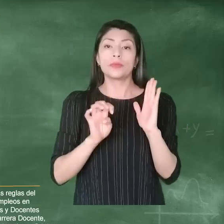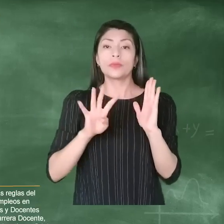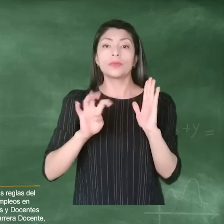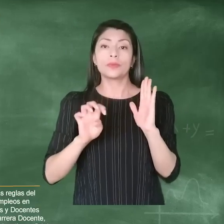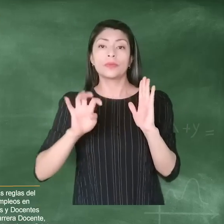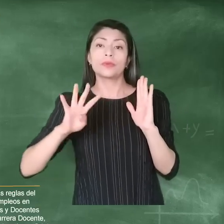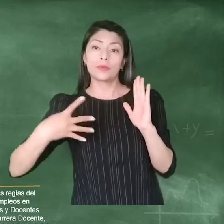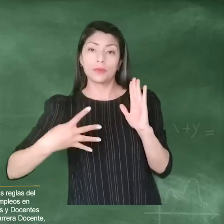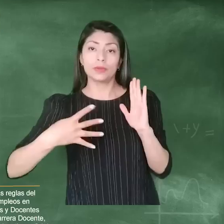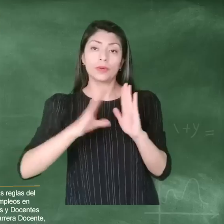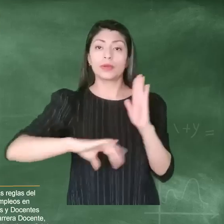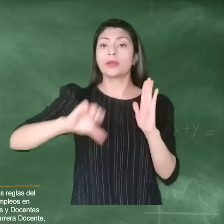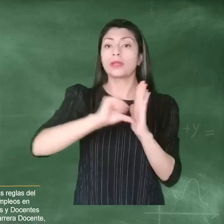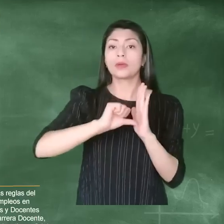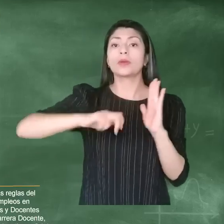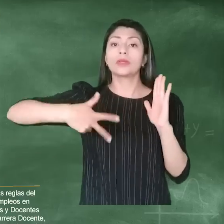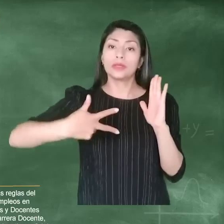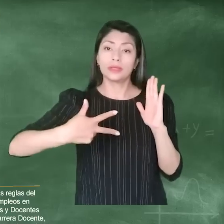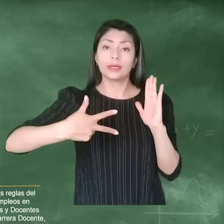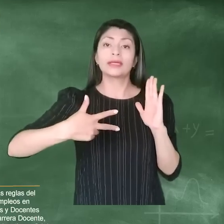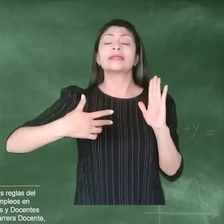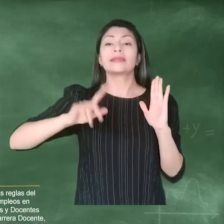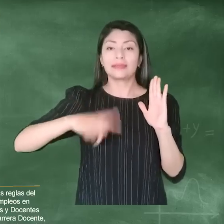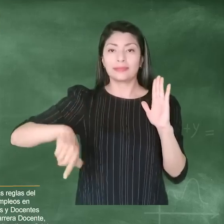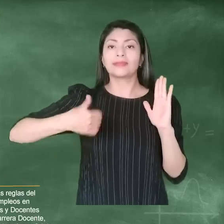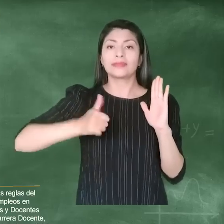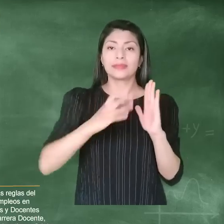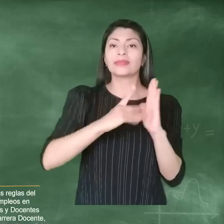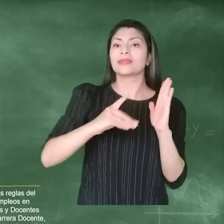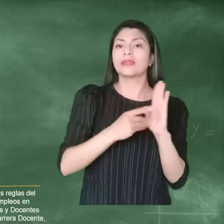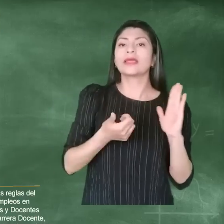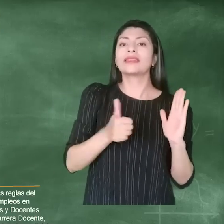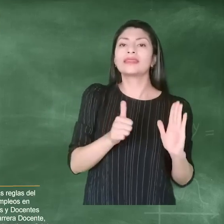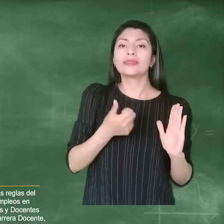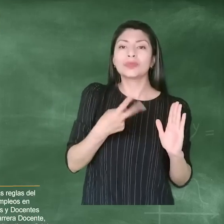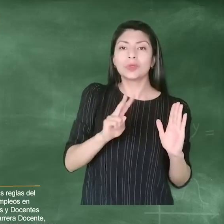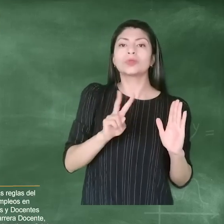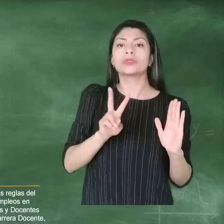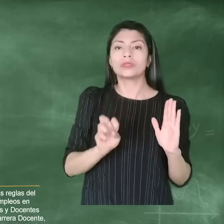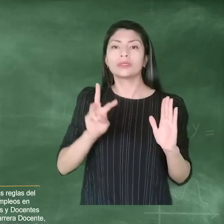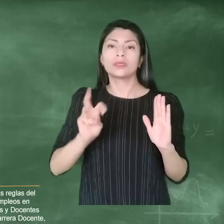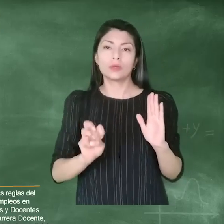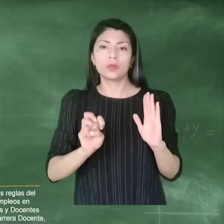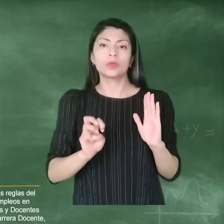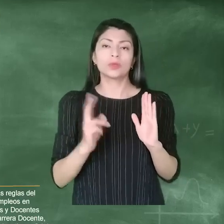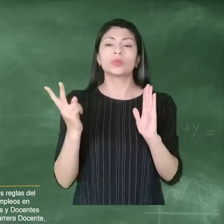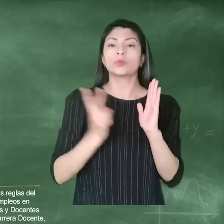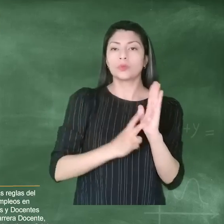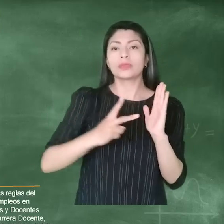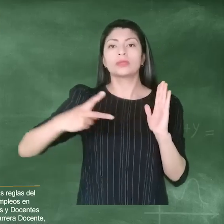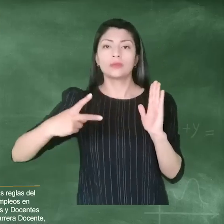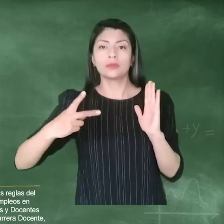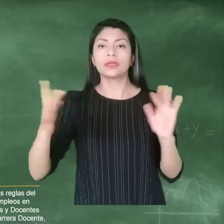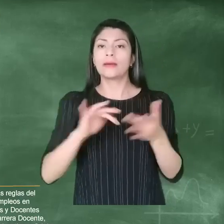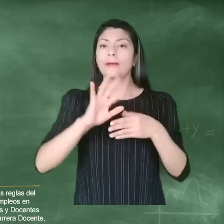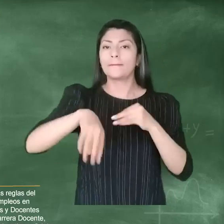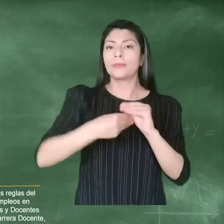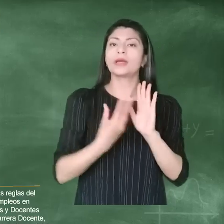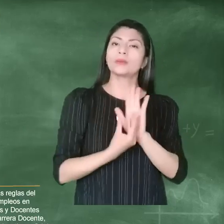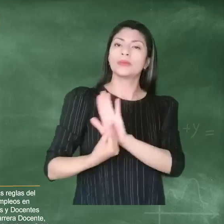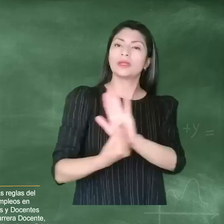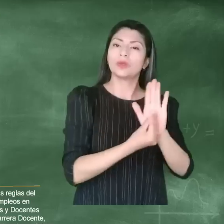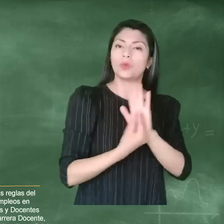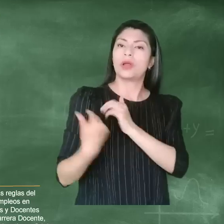de 1994. Y en los artículos 3 y 10 del Decreto Ley 1278 de